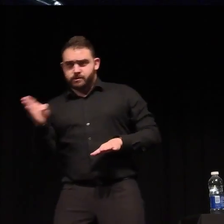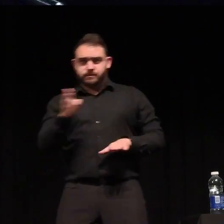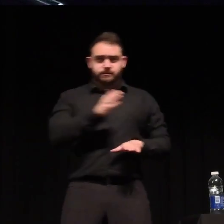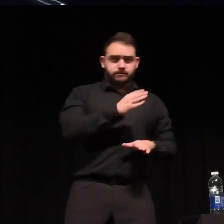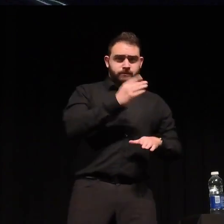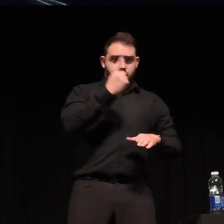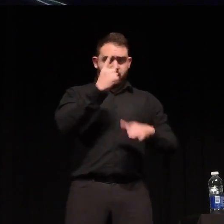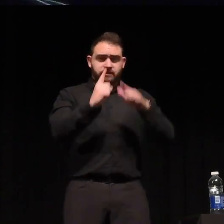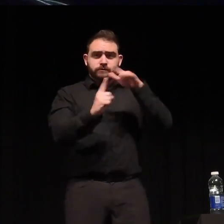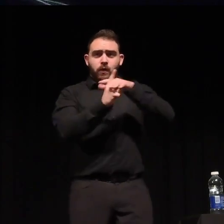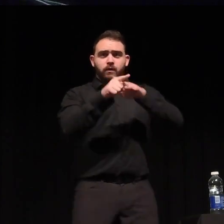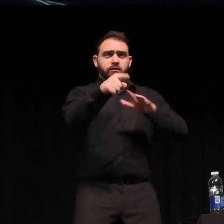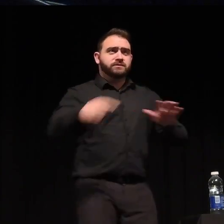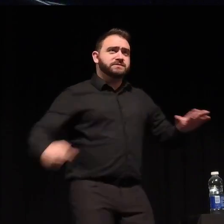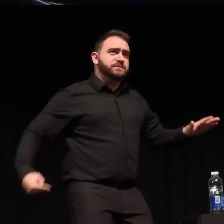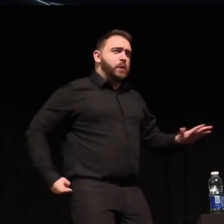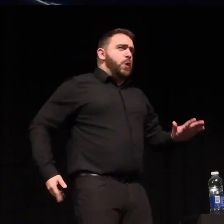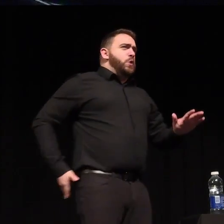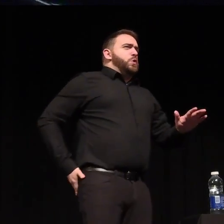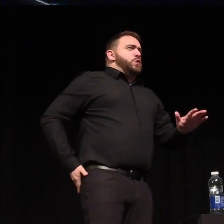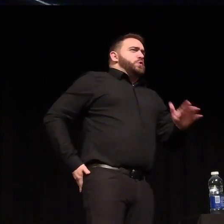écharde?